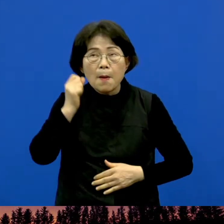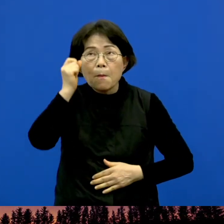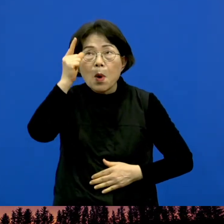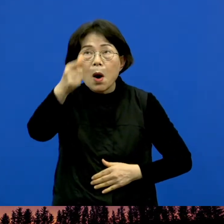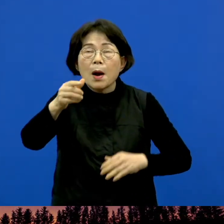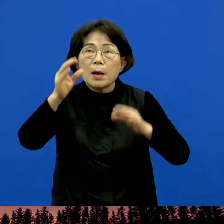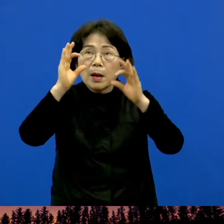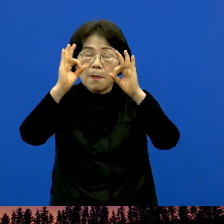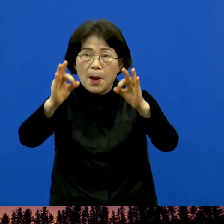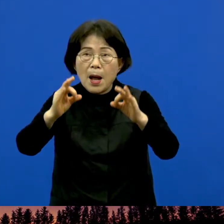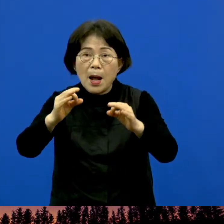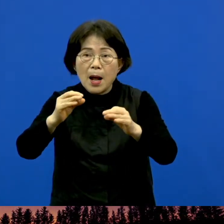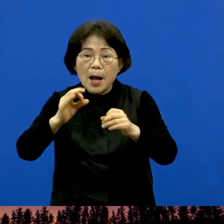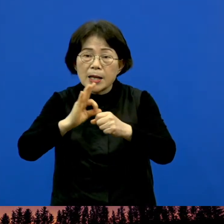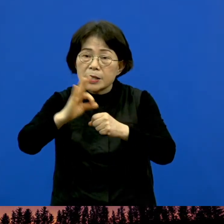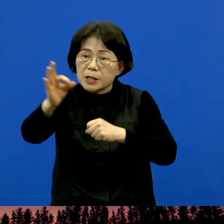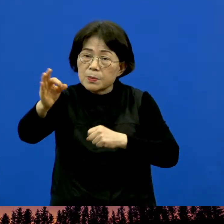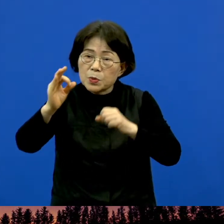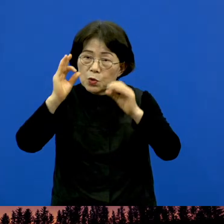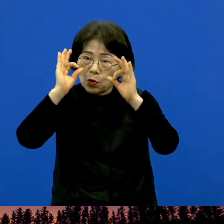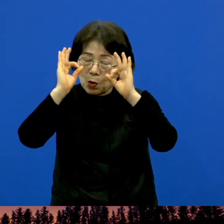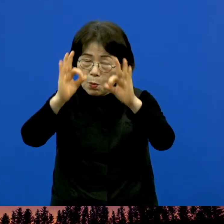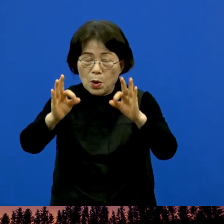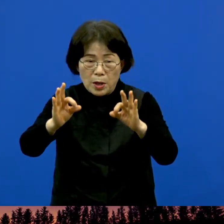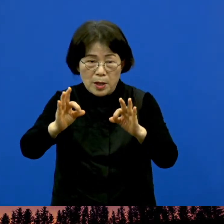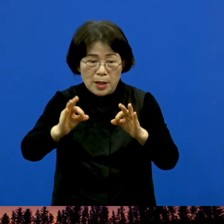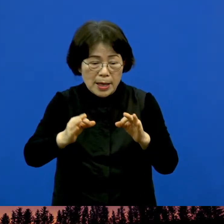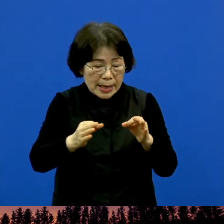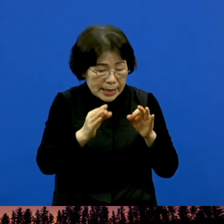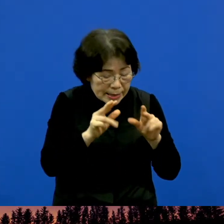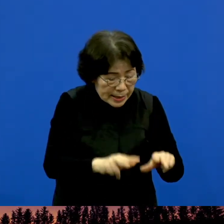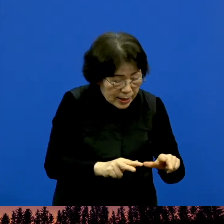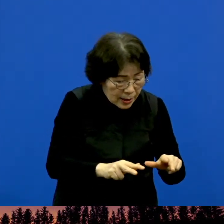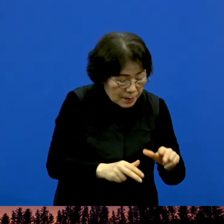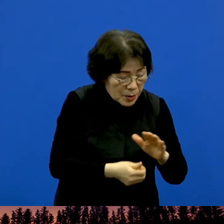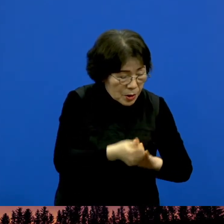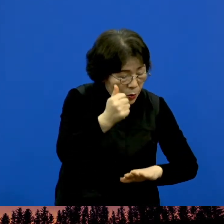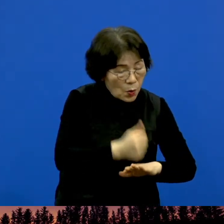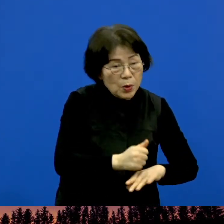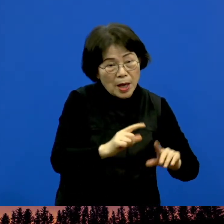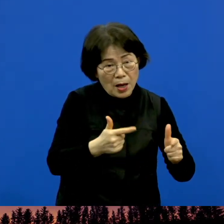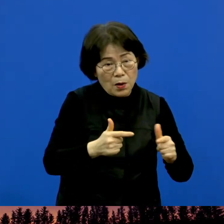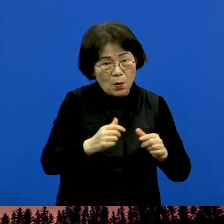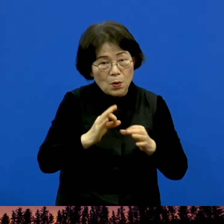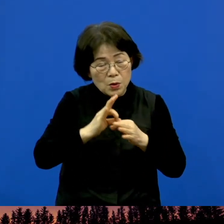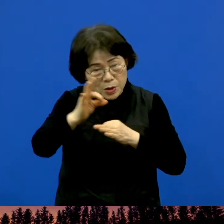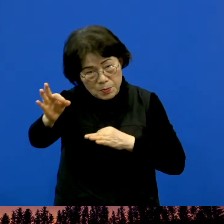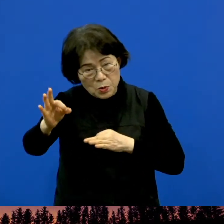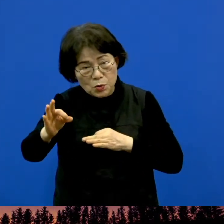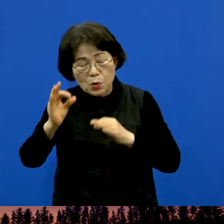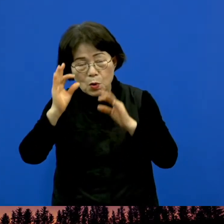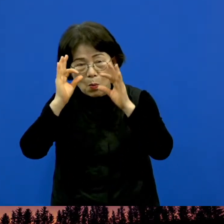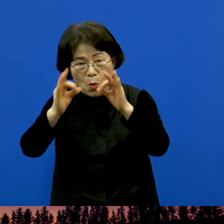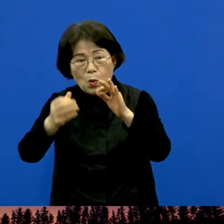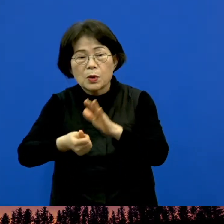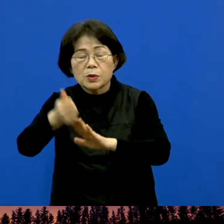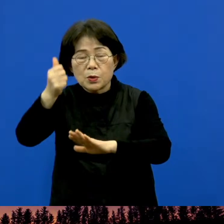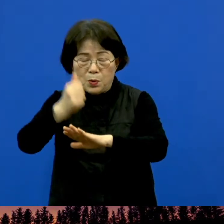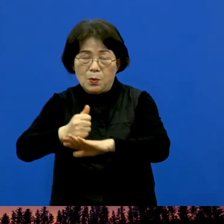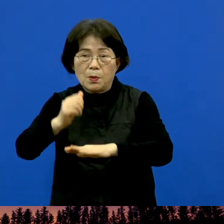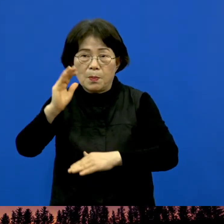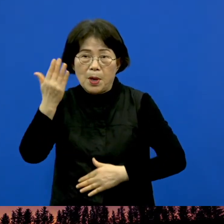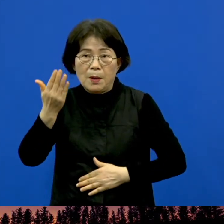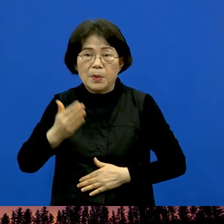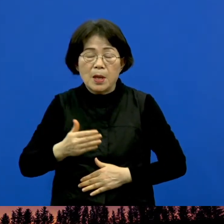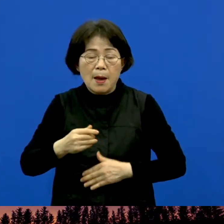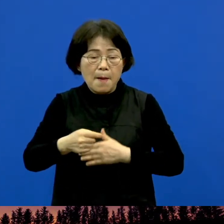당장이 아니에요. 당장 반짝 이익, 반짝 성공을 추구하는 사람이 아니거든요. 여러분 마음을 비우면 보이는